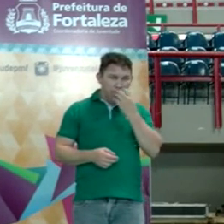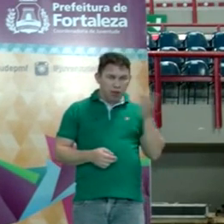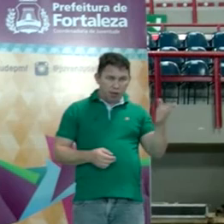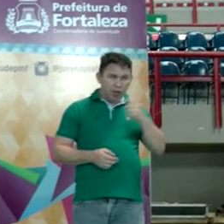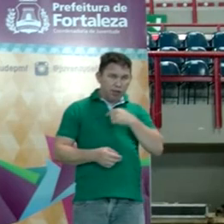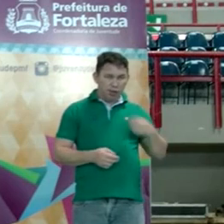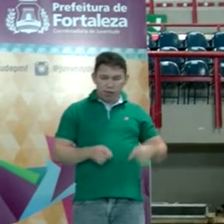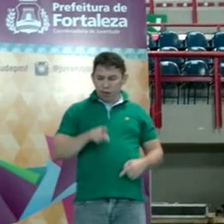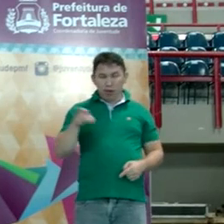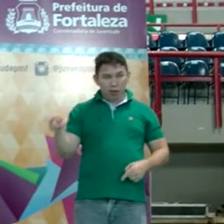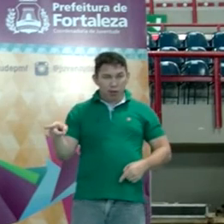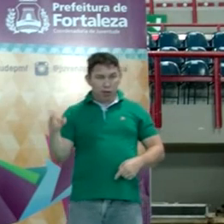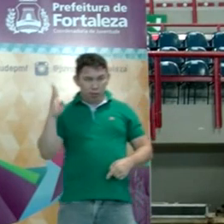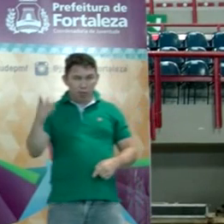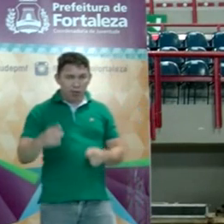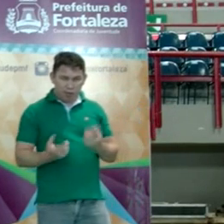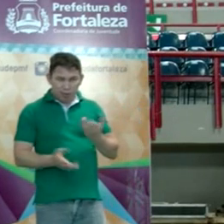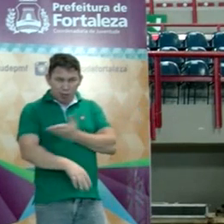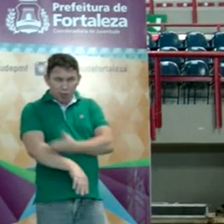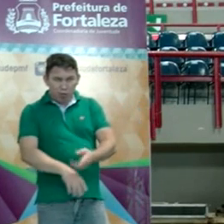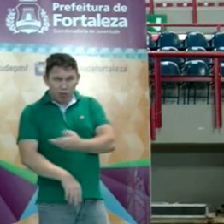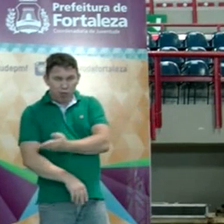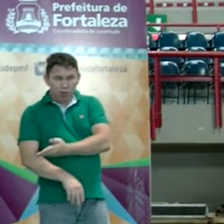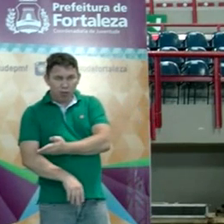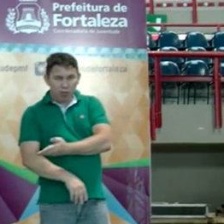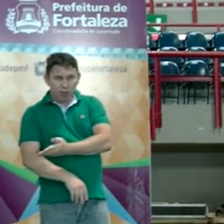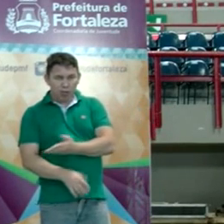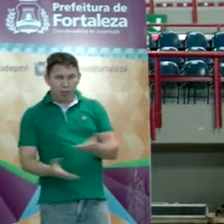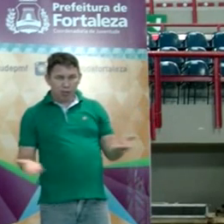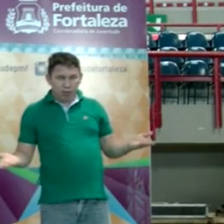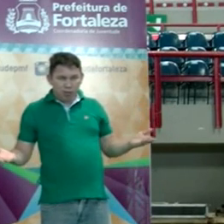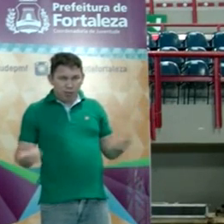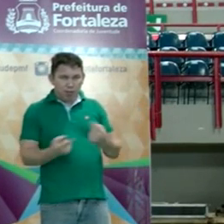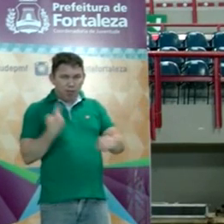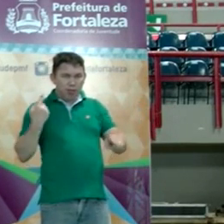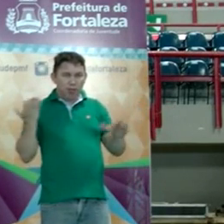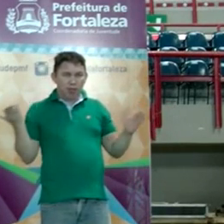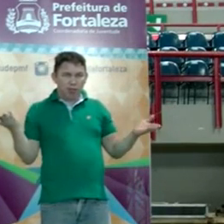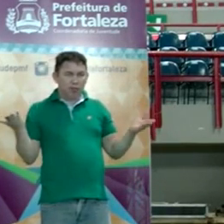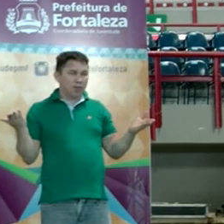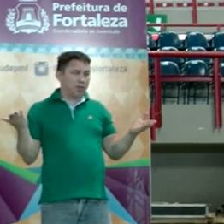coisa natural, né? Aqui, qualquer pessoa vai torcer muitas vezes o nariz para isso.